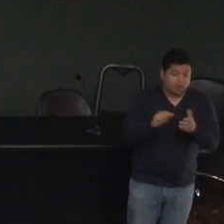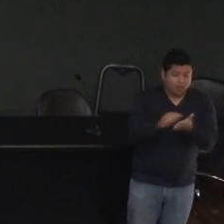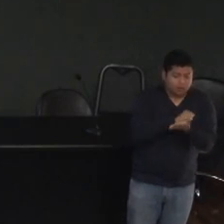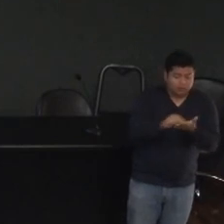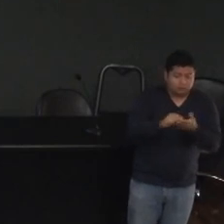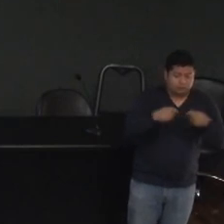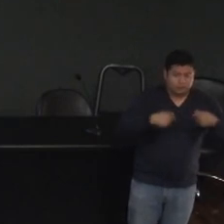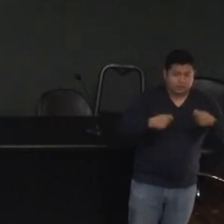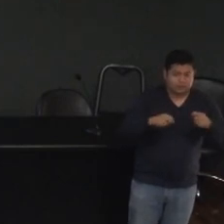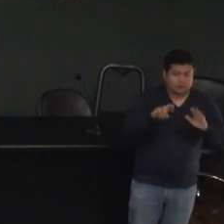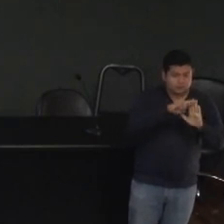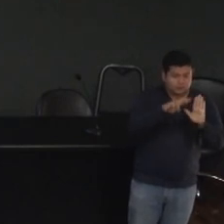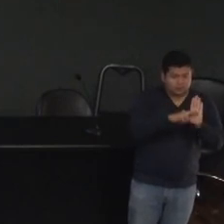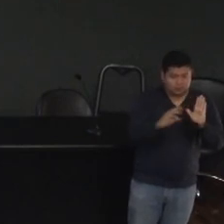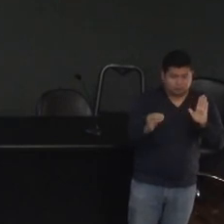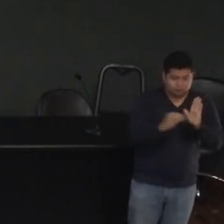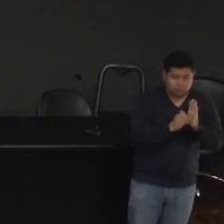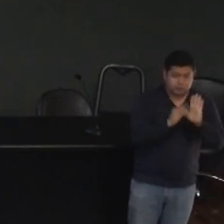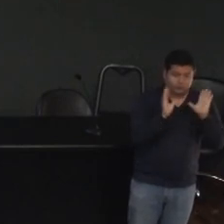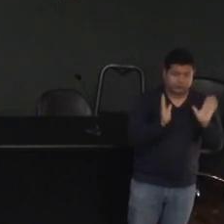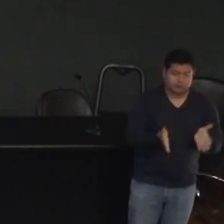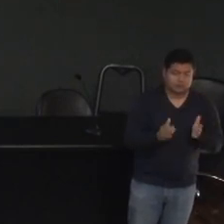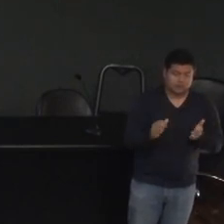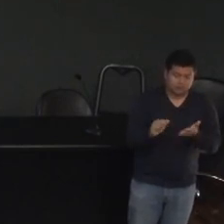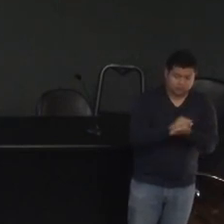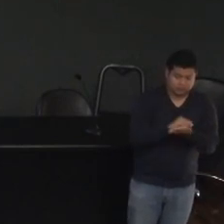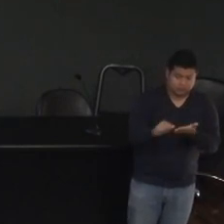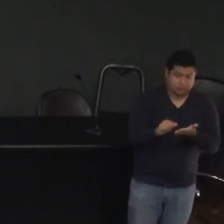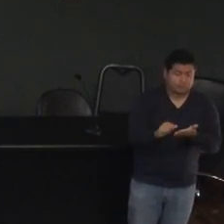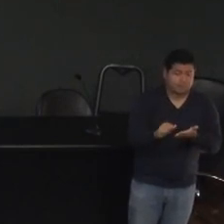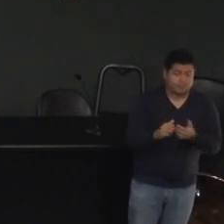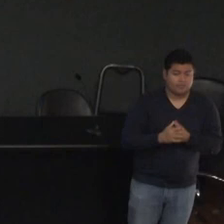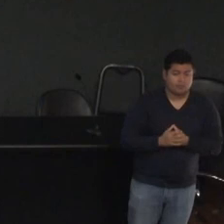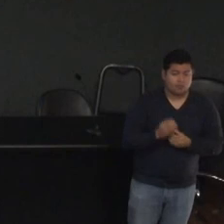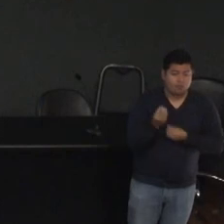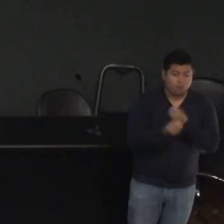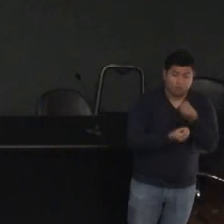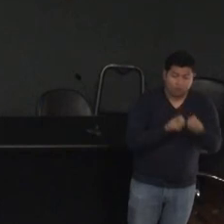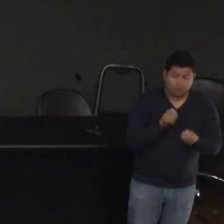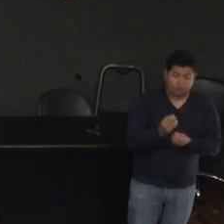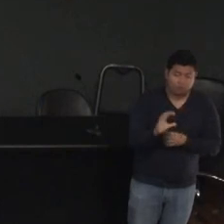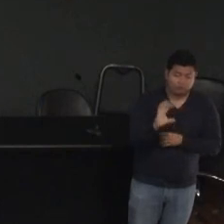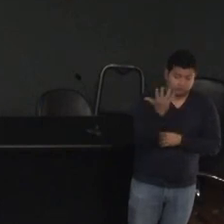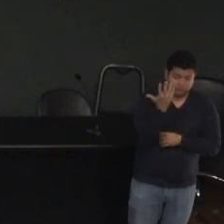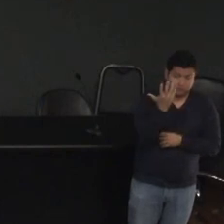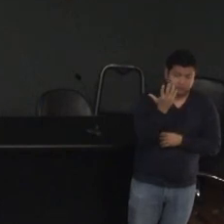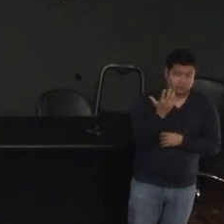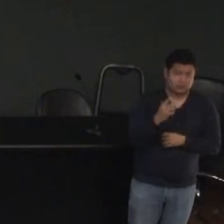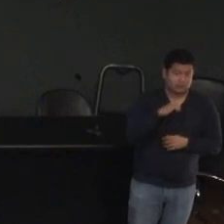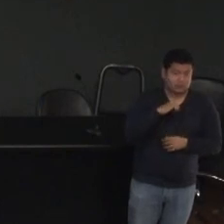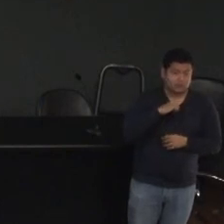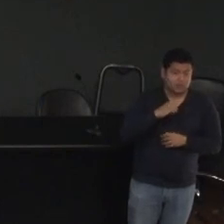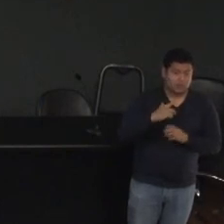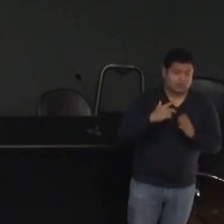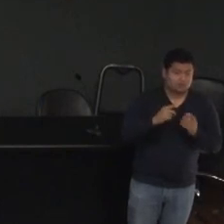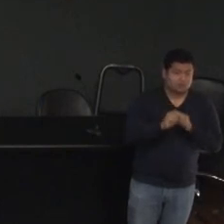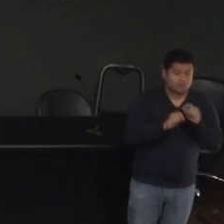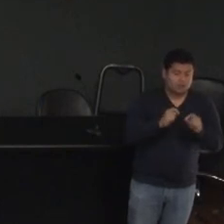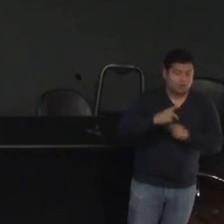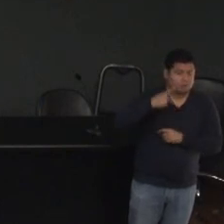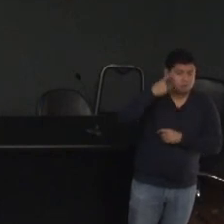que estar previsto na política de descarte tá quando você vai destruir esse documento como é todas as formas da política Você tem uma política